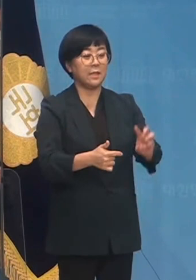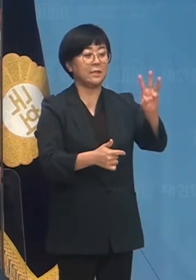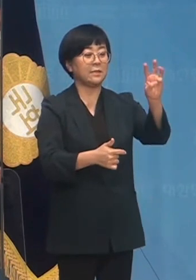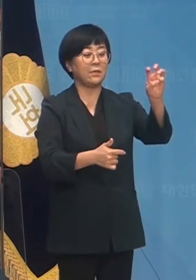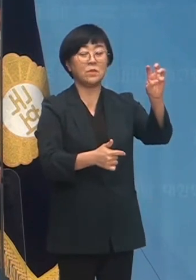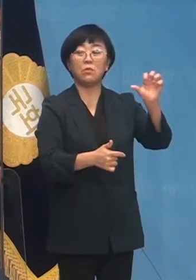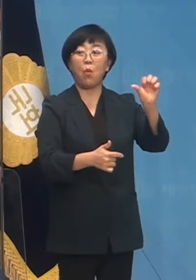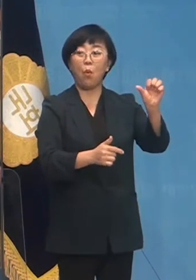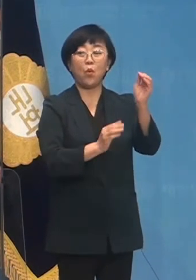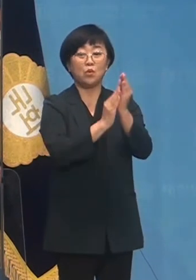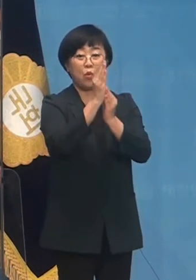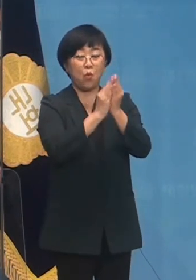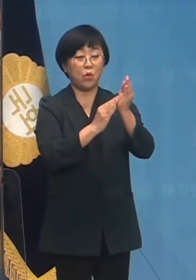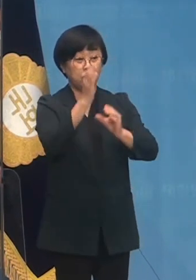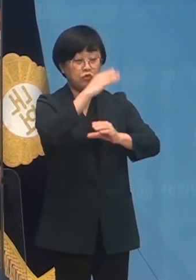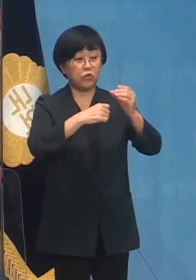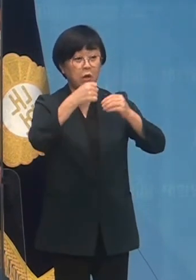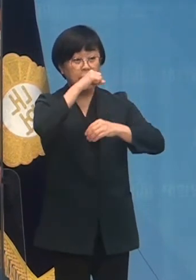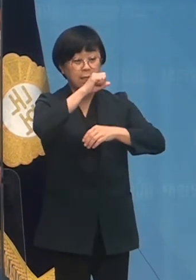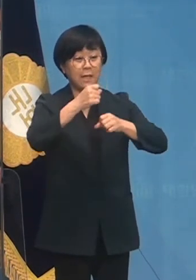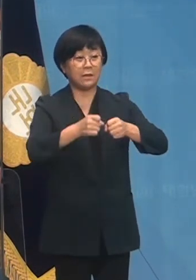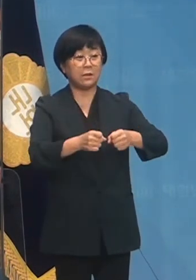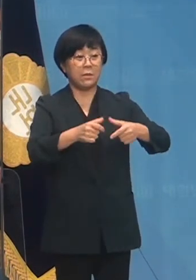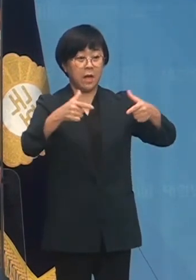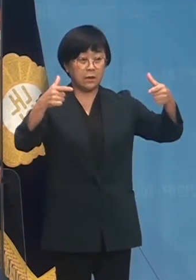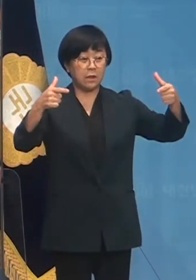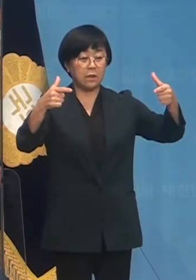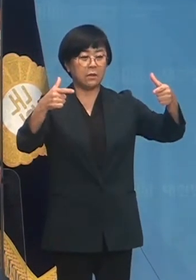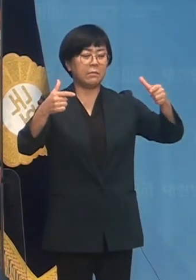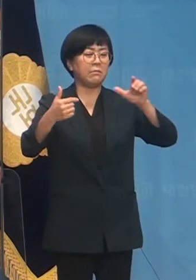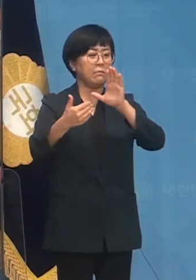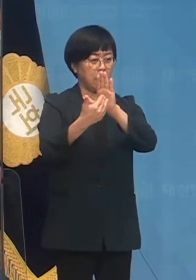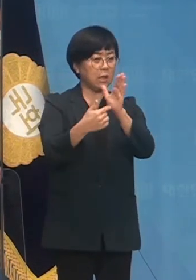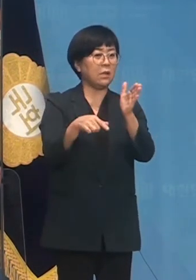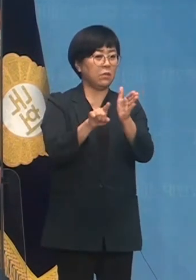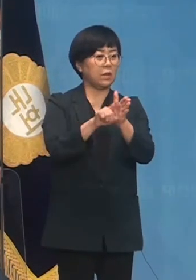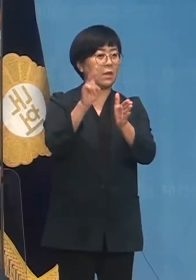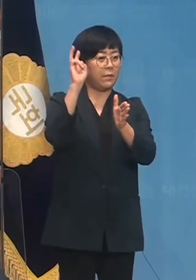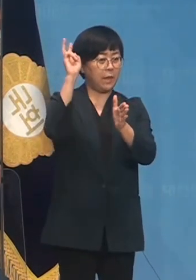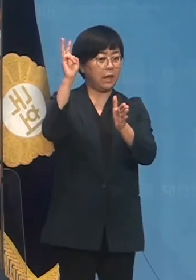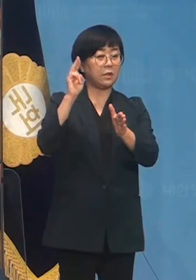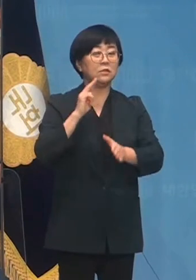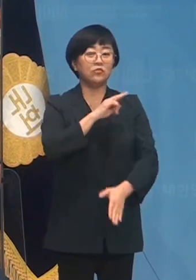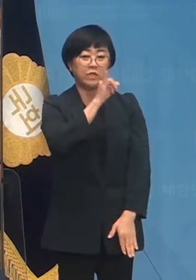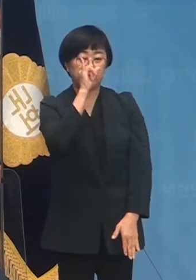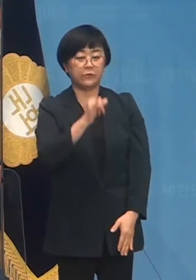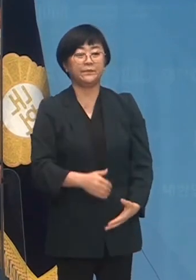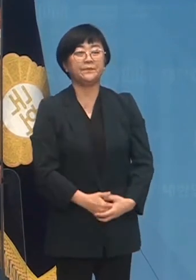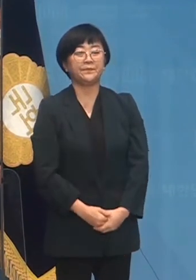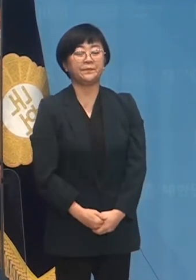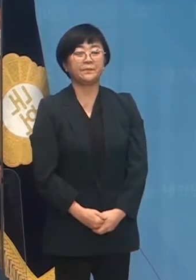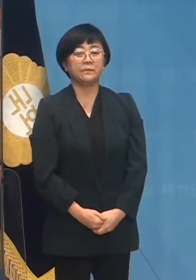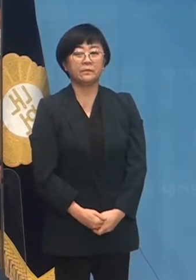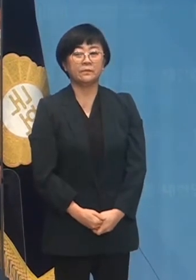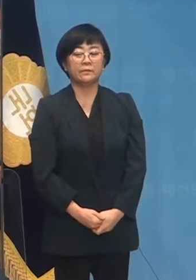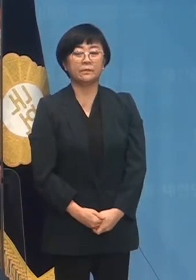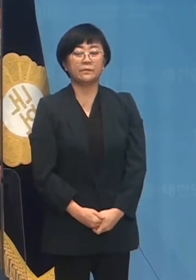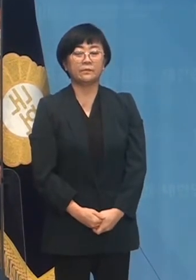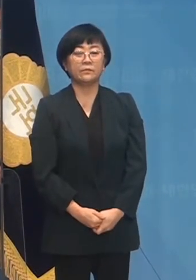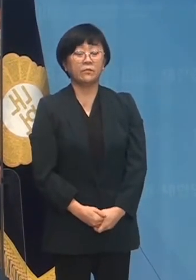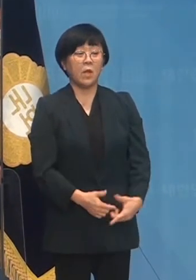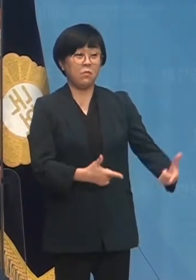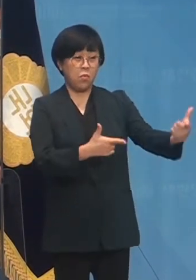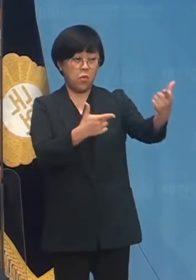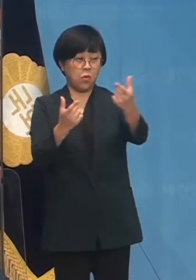추경 확대를 못하게 하려고 하는 것 아닌가 이런 의문이 들고 있습니다. 그래서